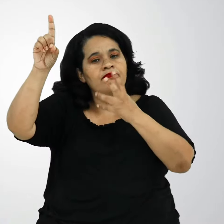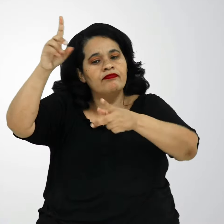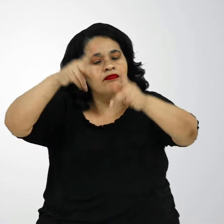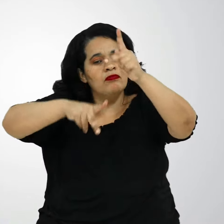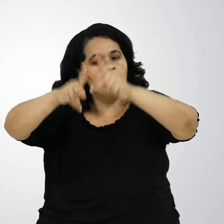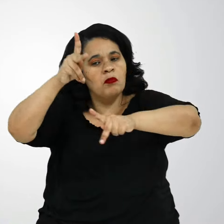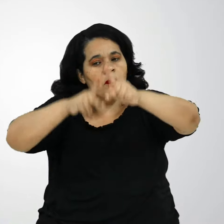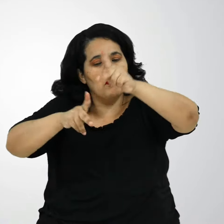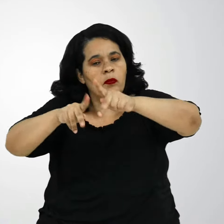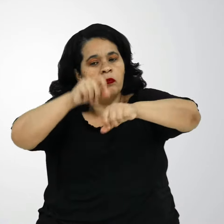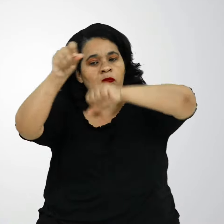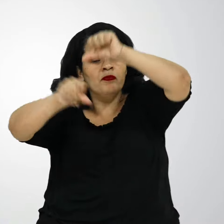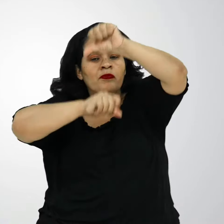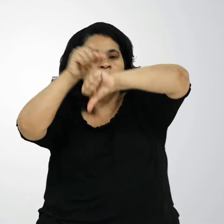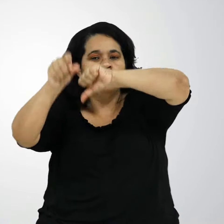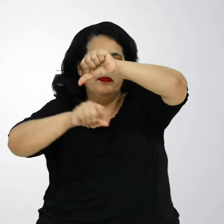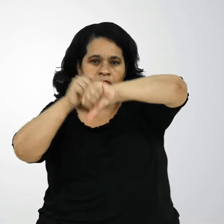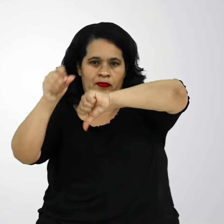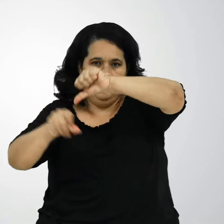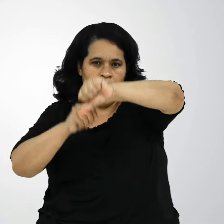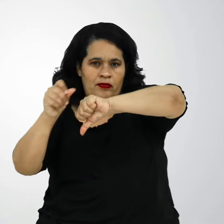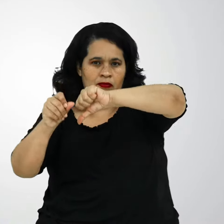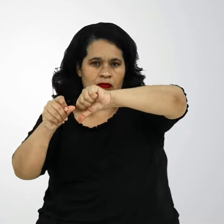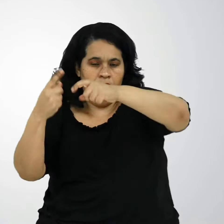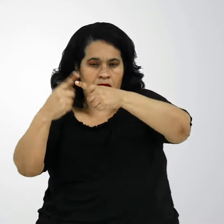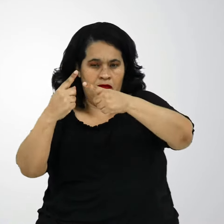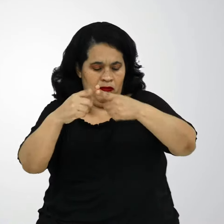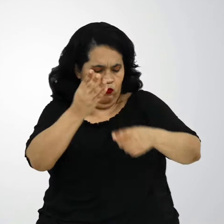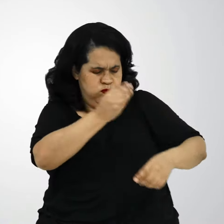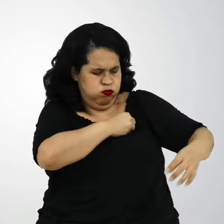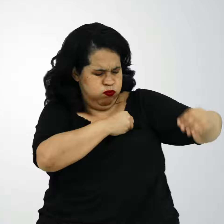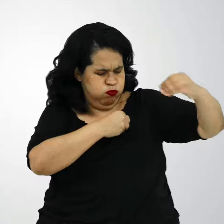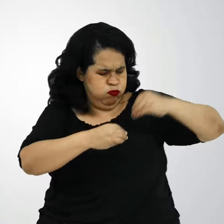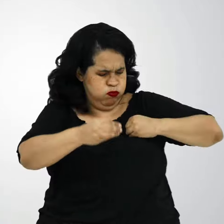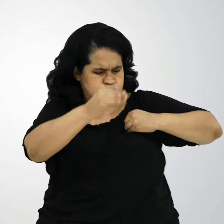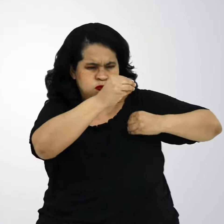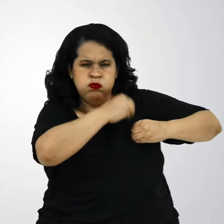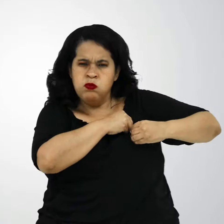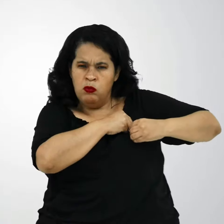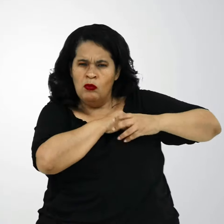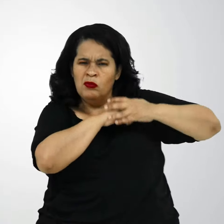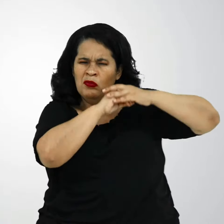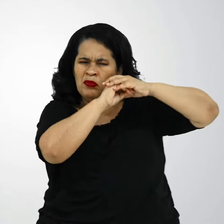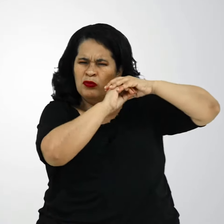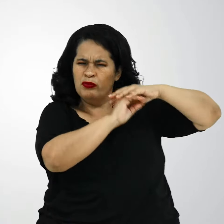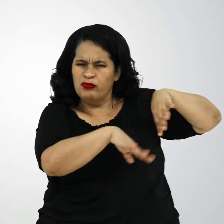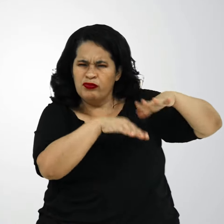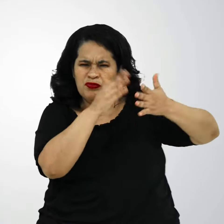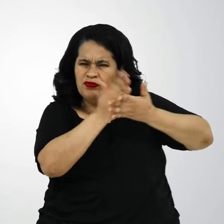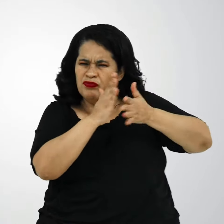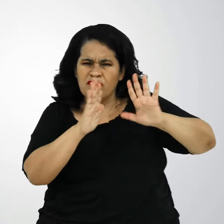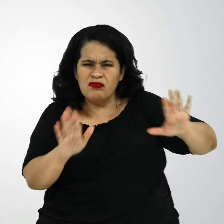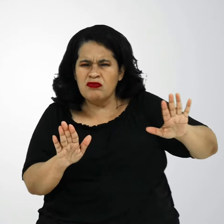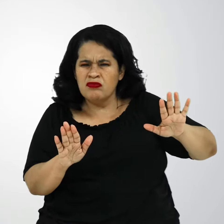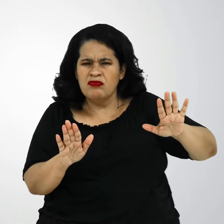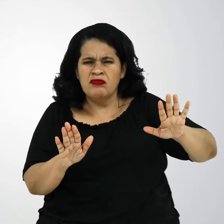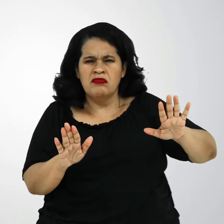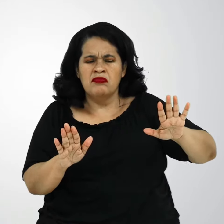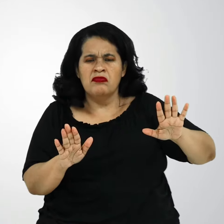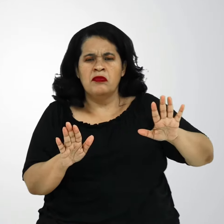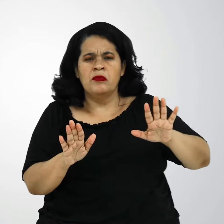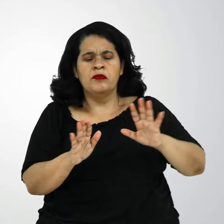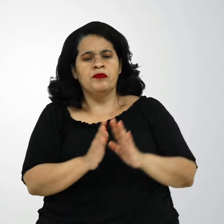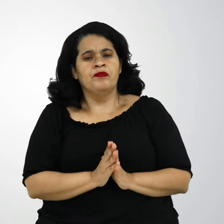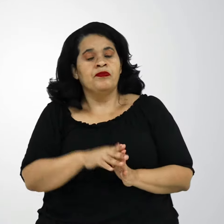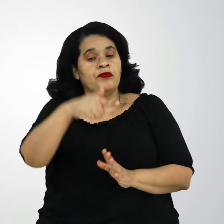cativeiro do pecado. Por causa do pecado, Deus ele enviou o povo para a Babilônia. A razão do povo ter ido lá foi a questão do pecado.